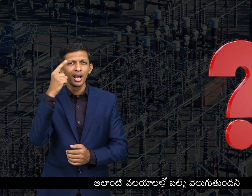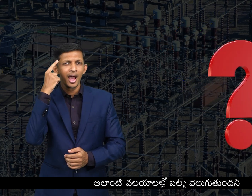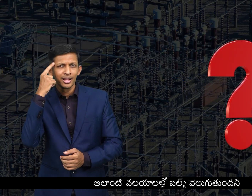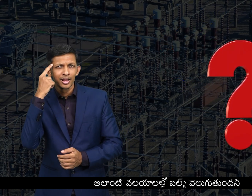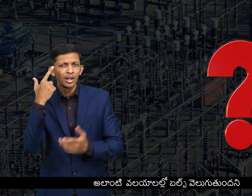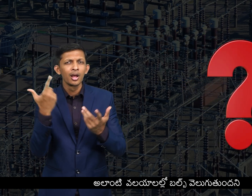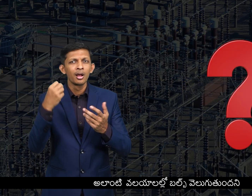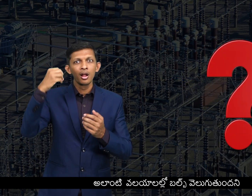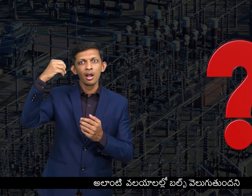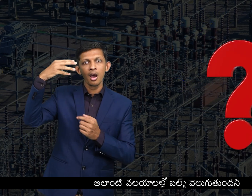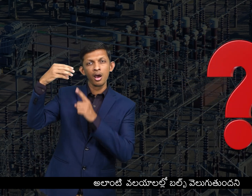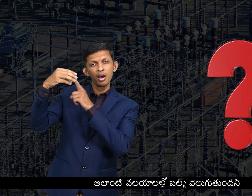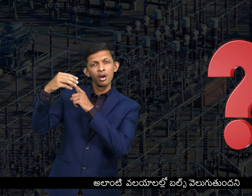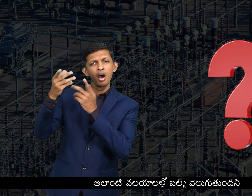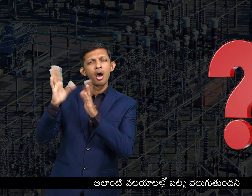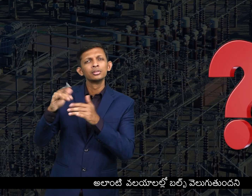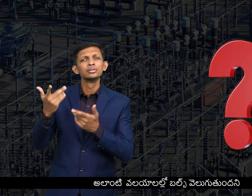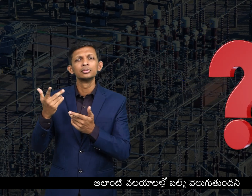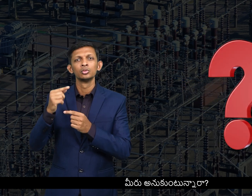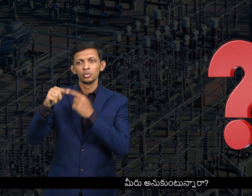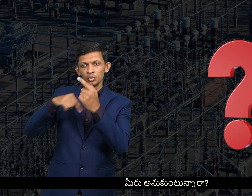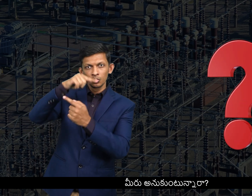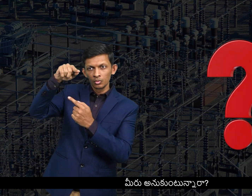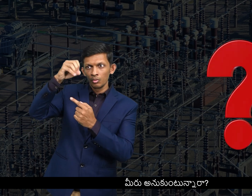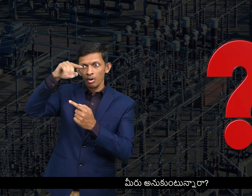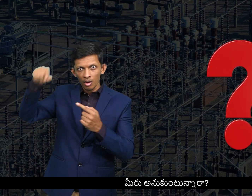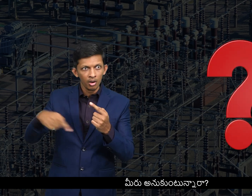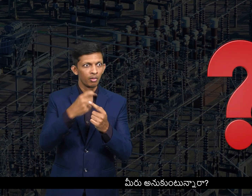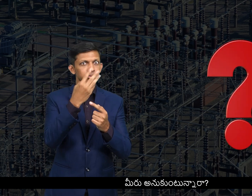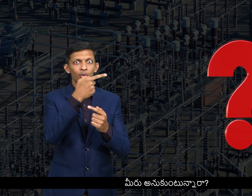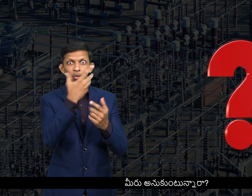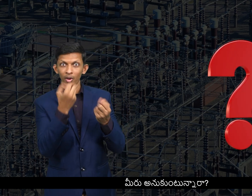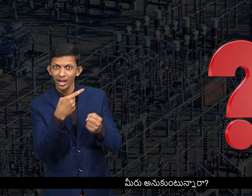అలాంటి వలయాల్లో బల్బు వెలుగుతుందని మీరు అనుకుంటున్నారా?